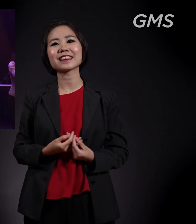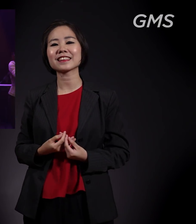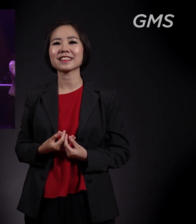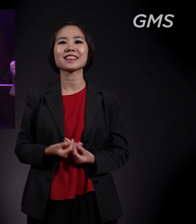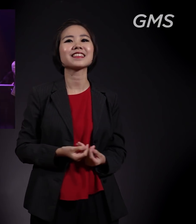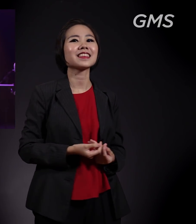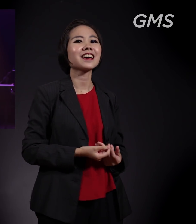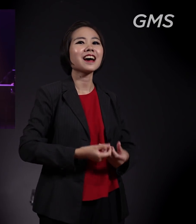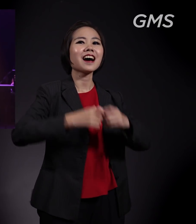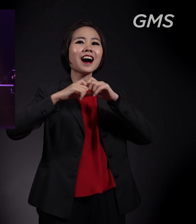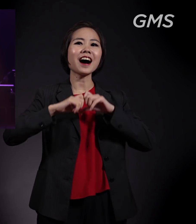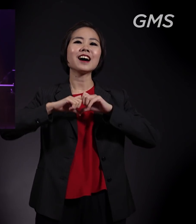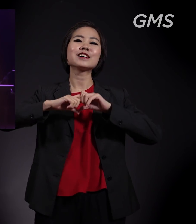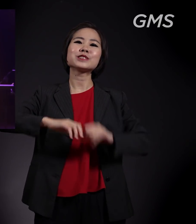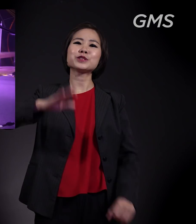menyenangkan